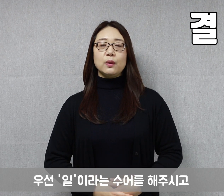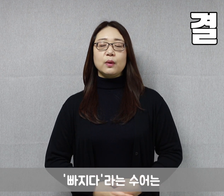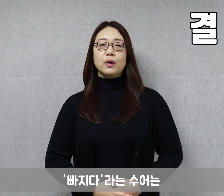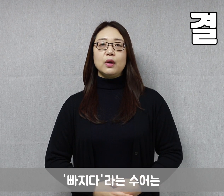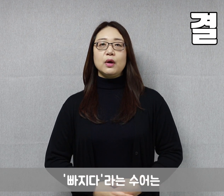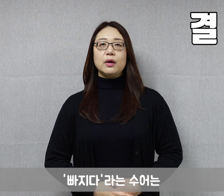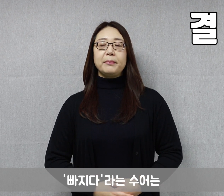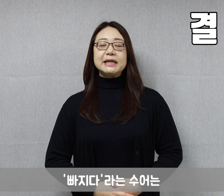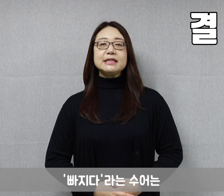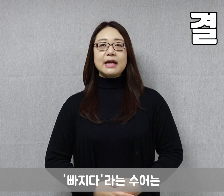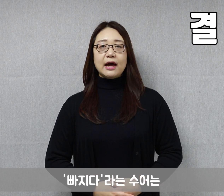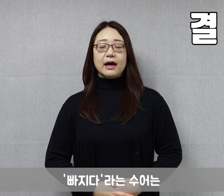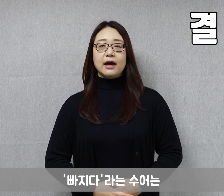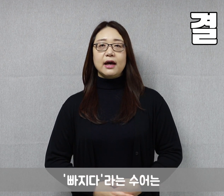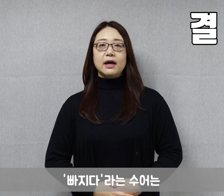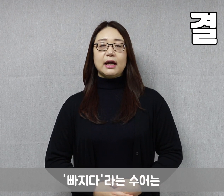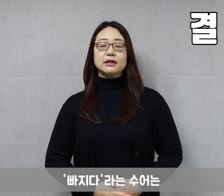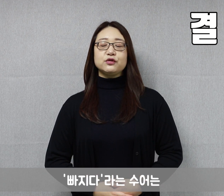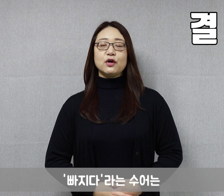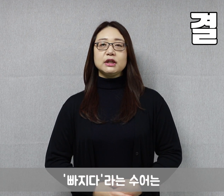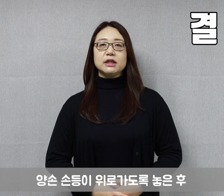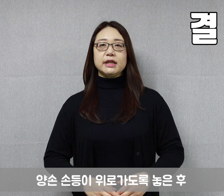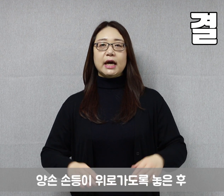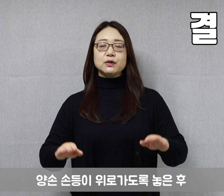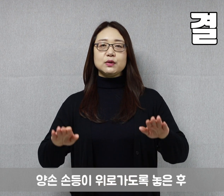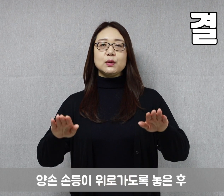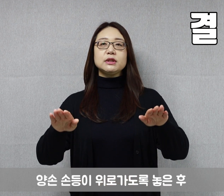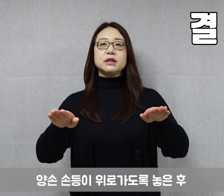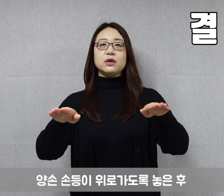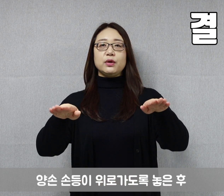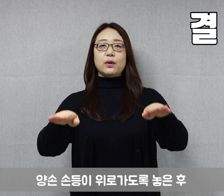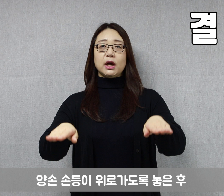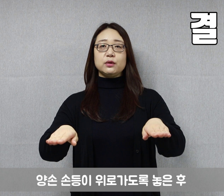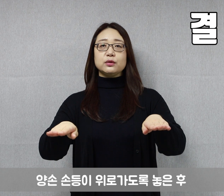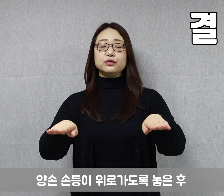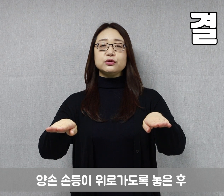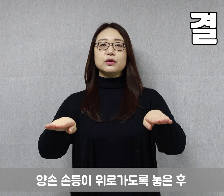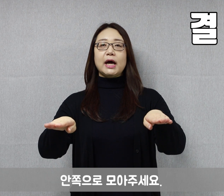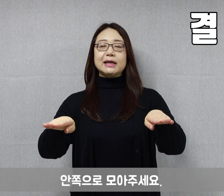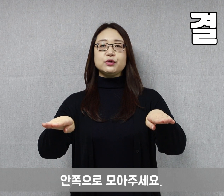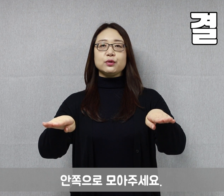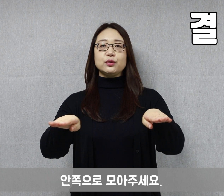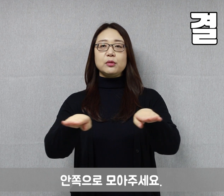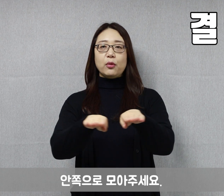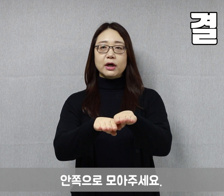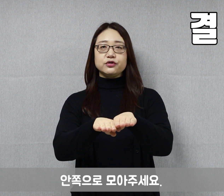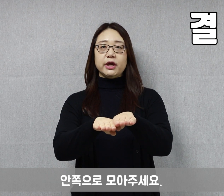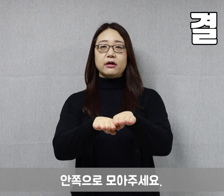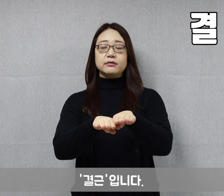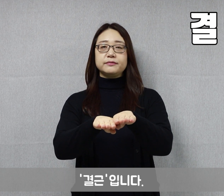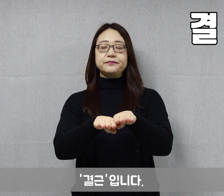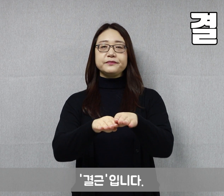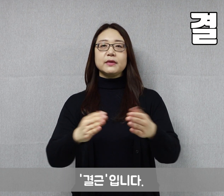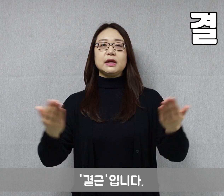해주시고 빠지다 라는 수어는 양손 손등이 위로 가게 놓은 후 안쪽으로 모아주세요.